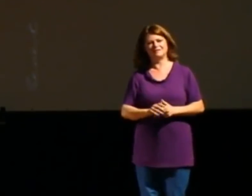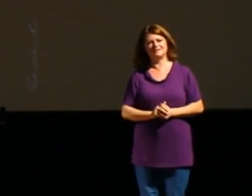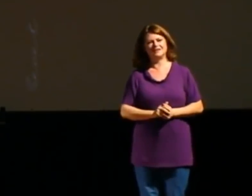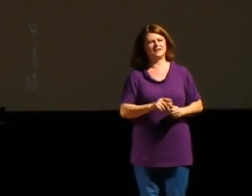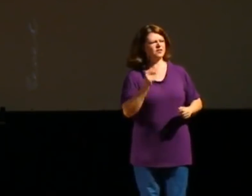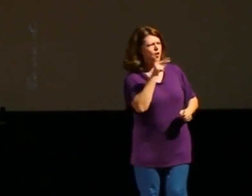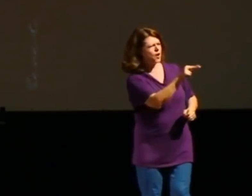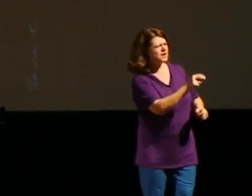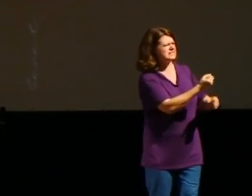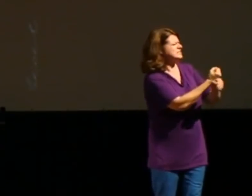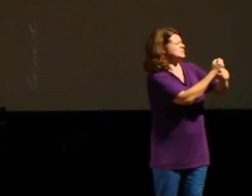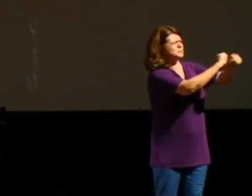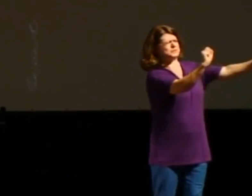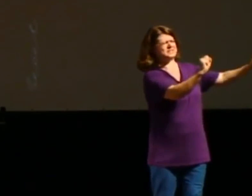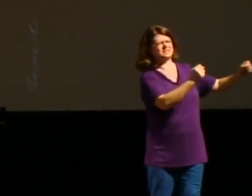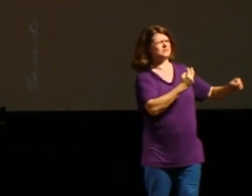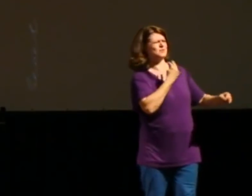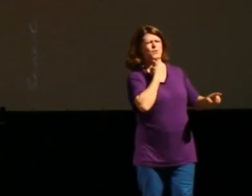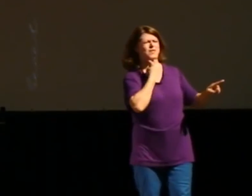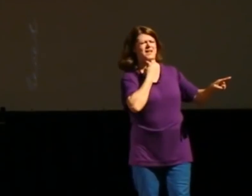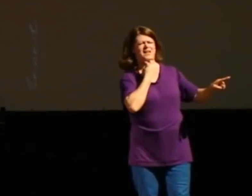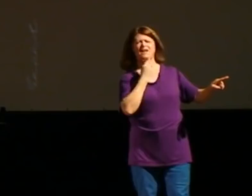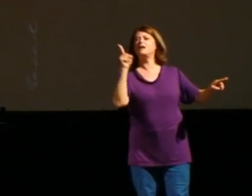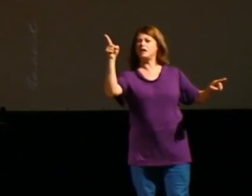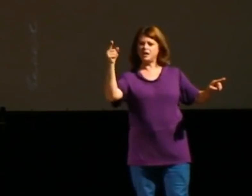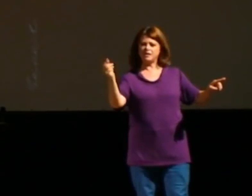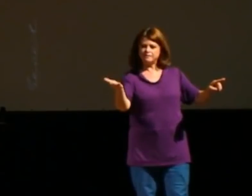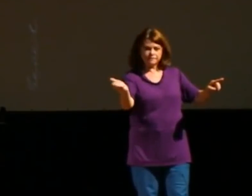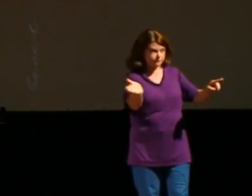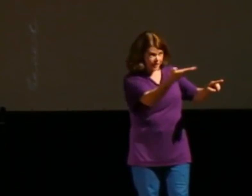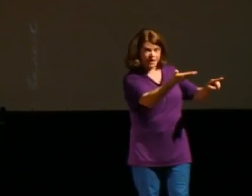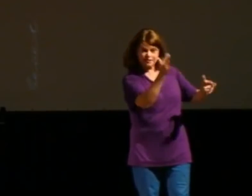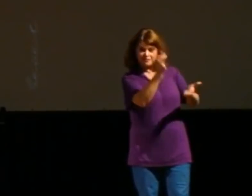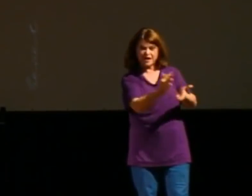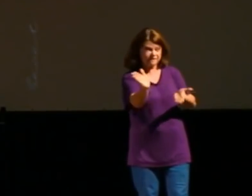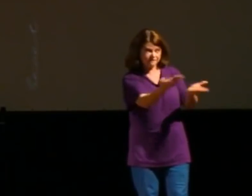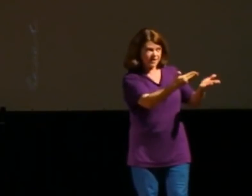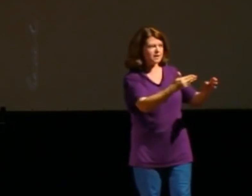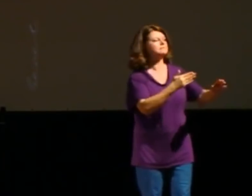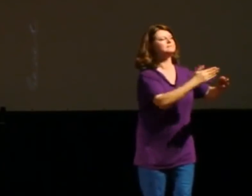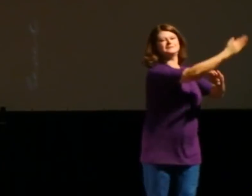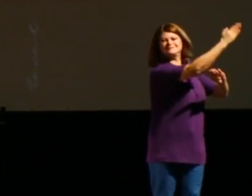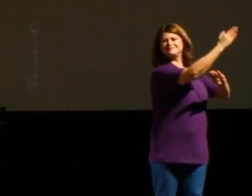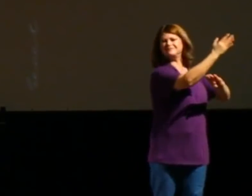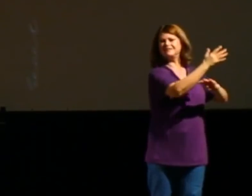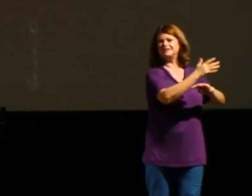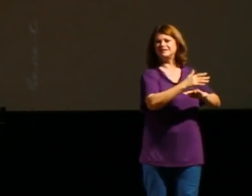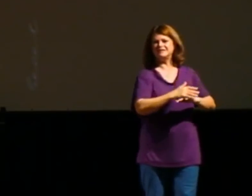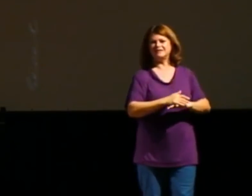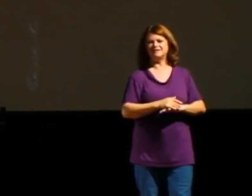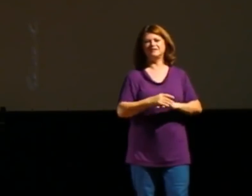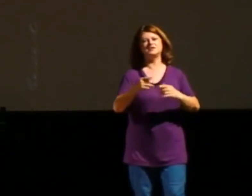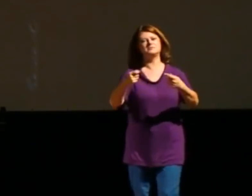abrir. Agora, para que Deus abra, é necessário que você se aproxime dEle, que você confie